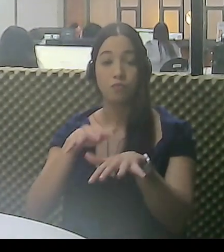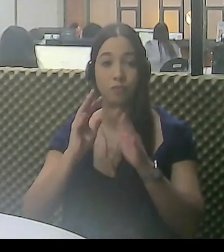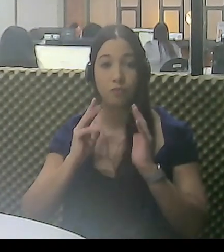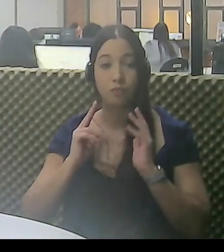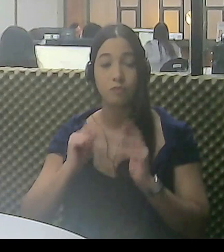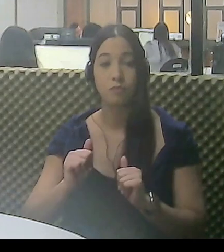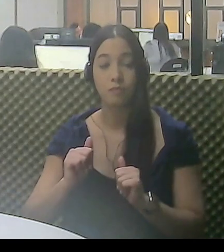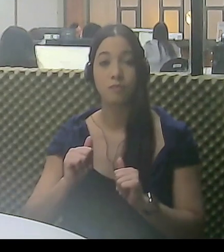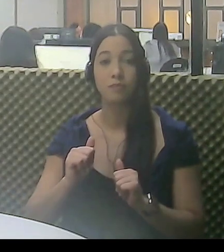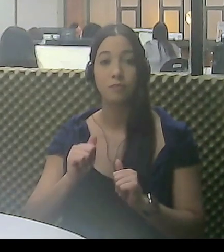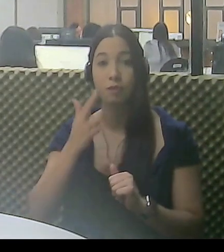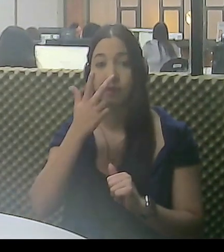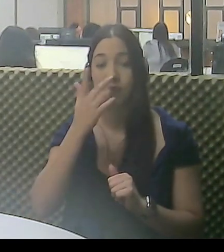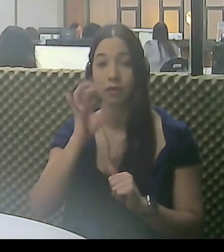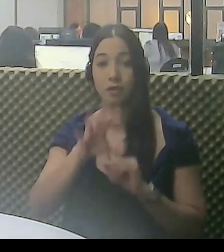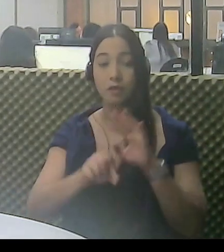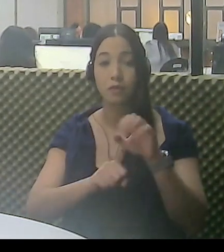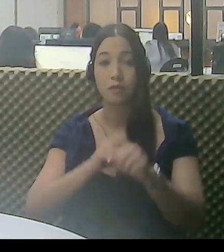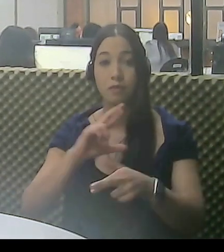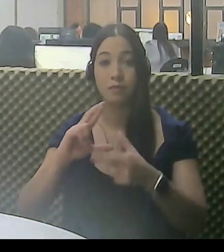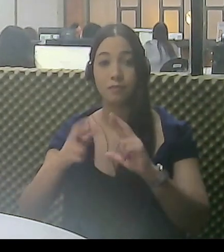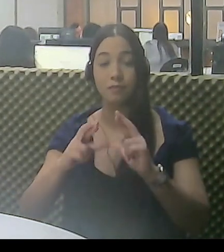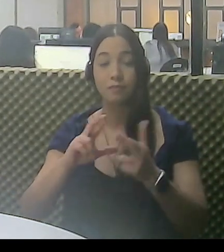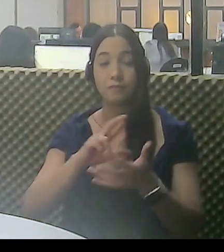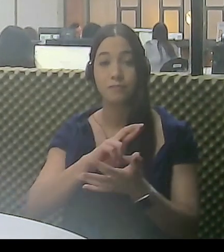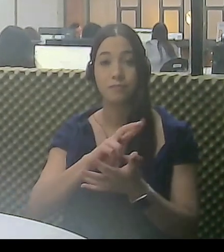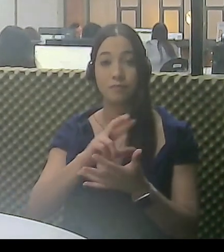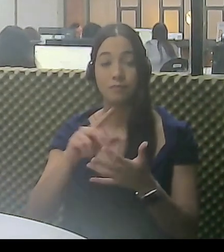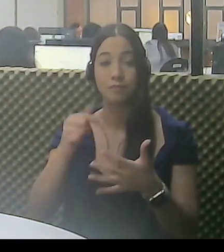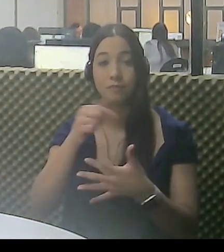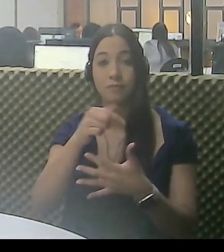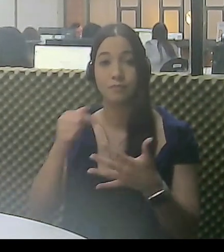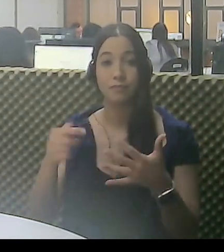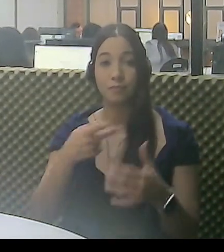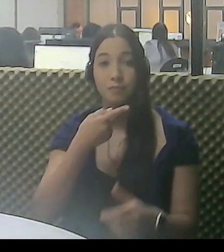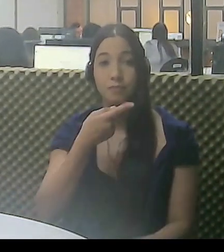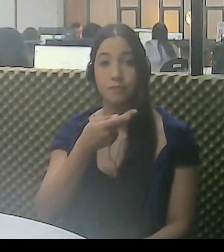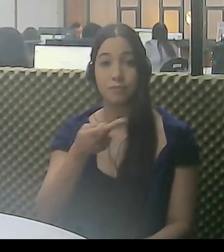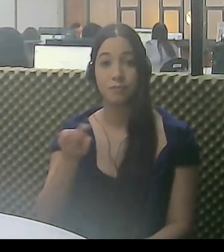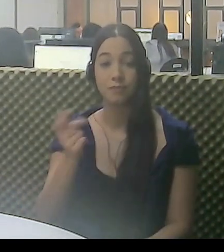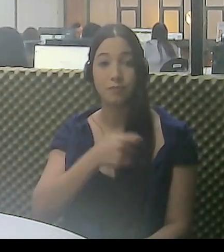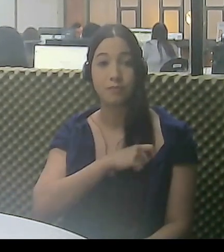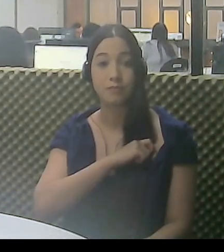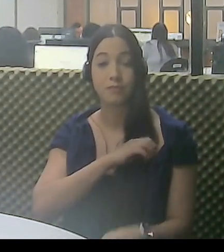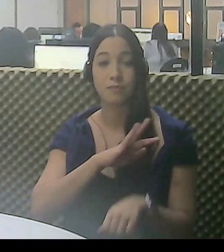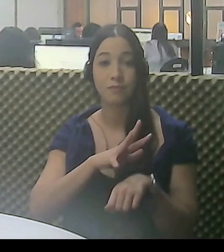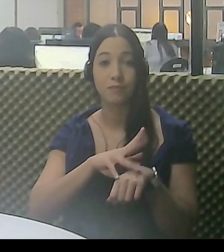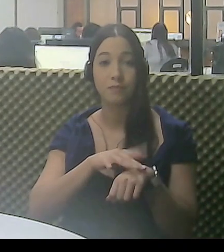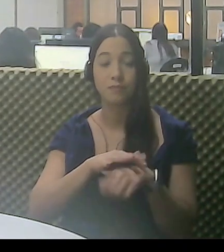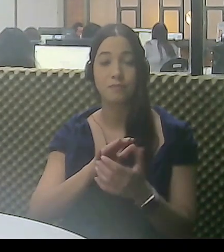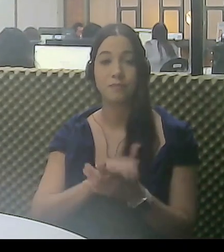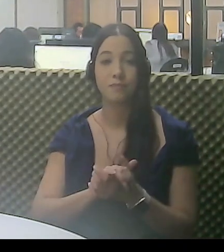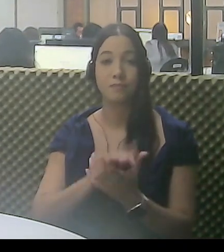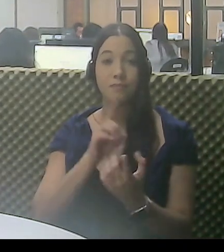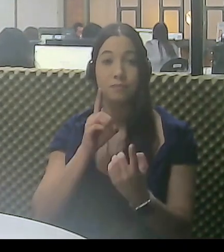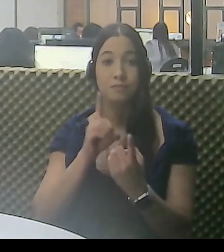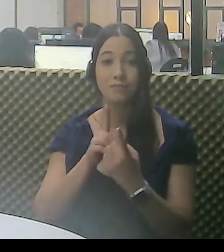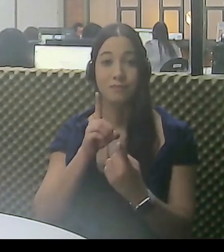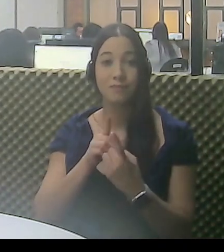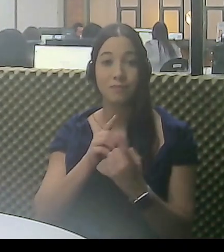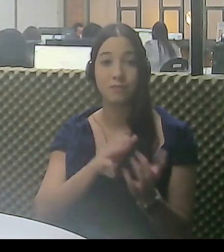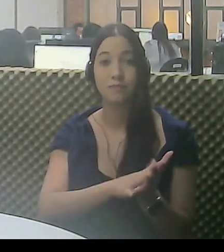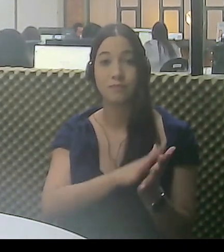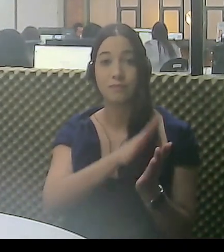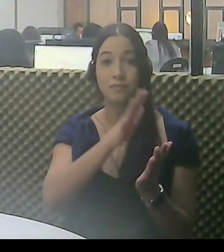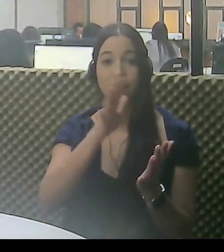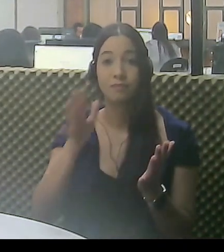catatreco, coleta de lixo, entulhos e recicláveis, além de visitas de agentes de endemias. Durante o atendimento desta etapa